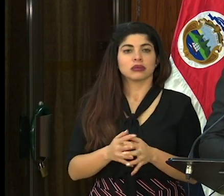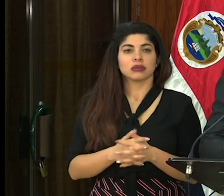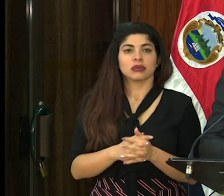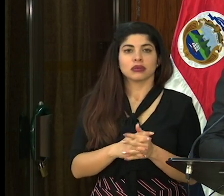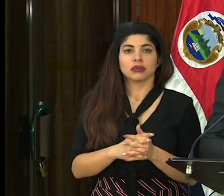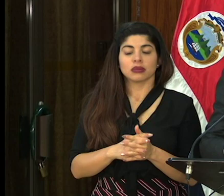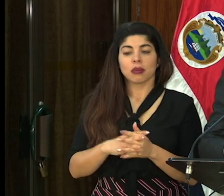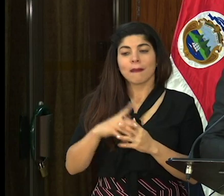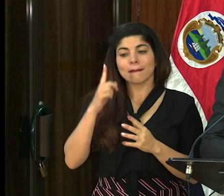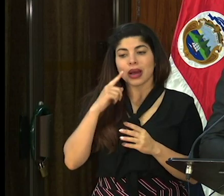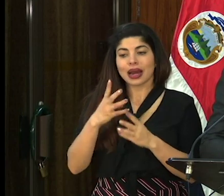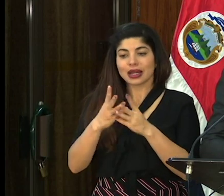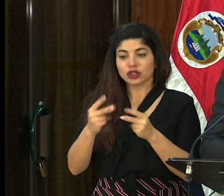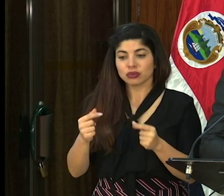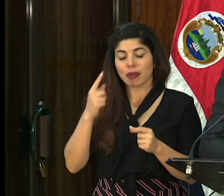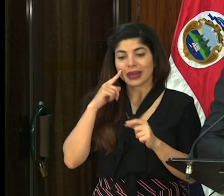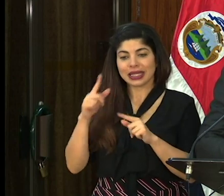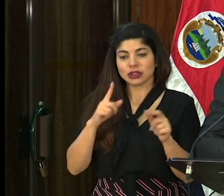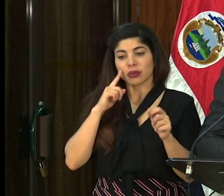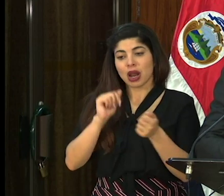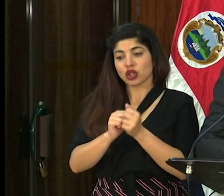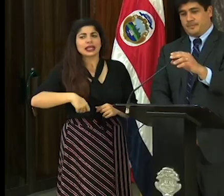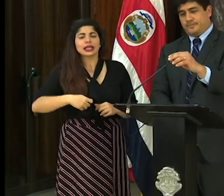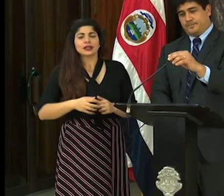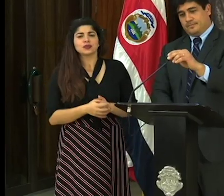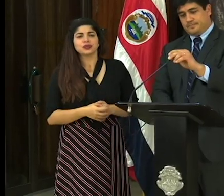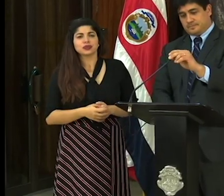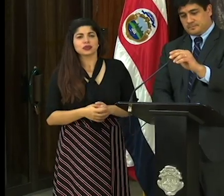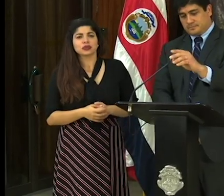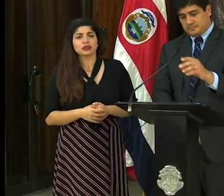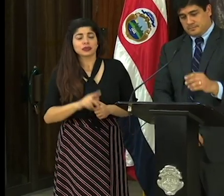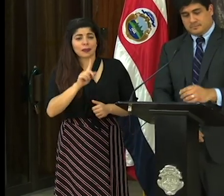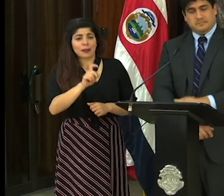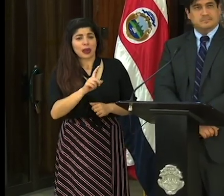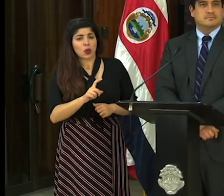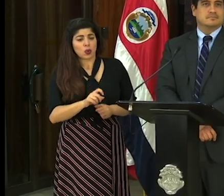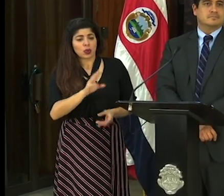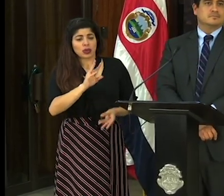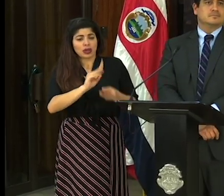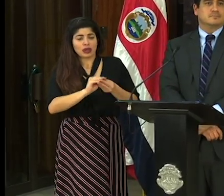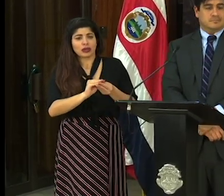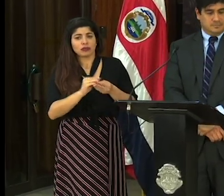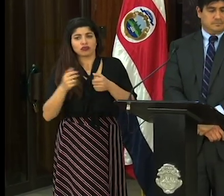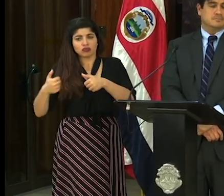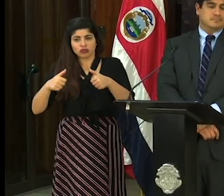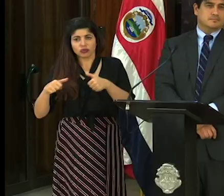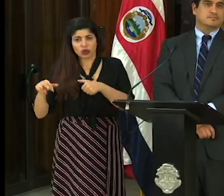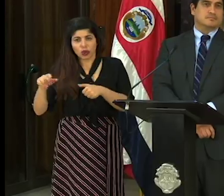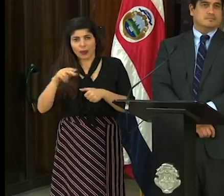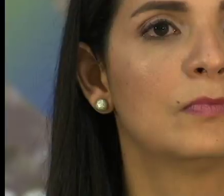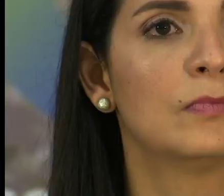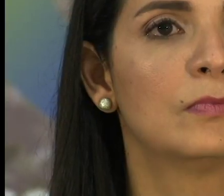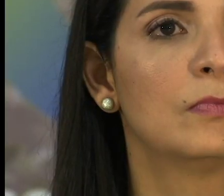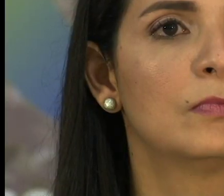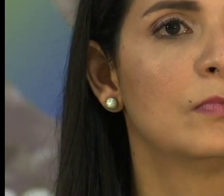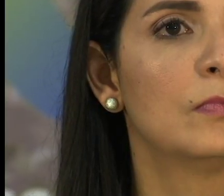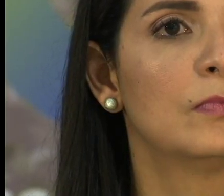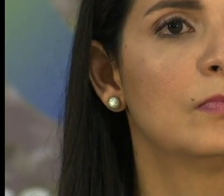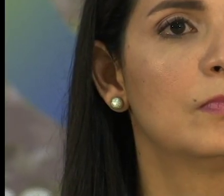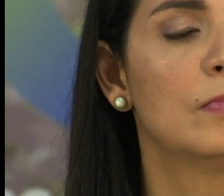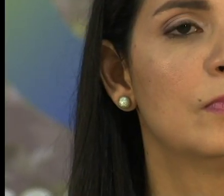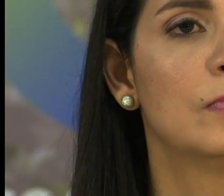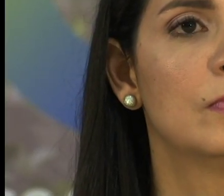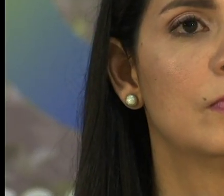para las contingencias y estar listo para hacer los cambios que requiere este país. Andrea Centeno es comunicadora y mercadóloga. Renunció el